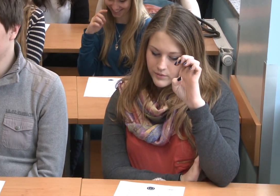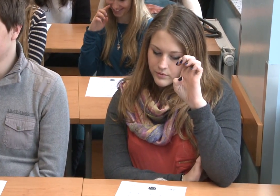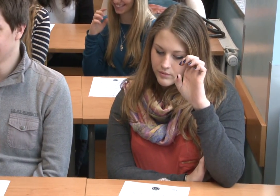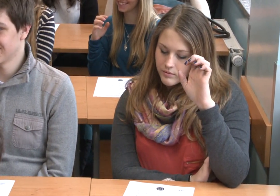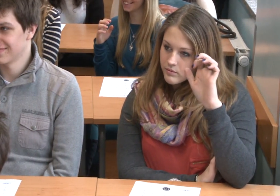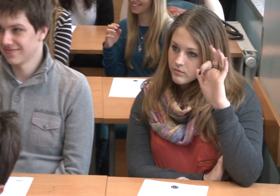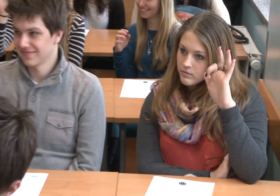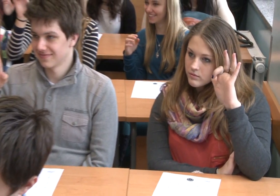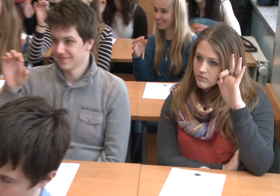V.